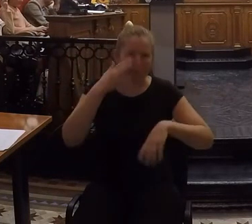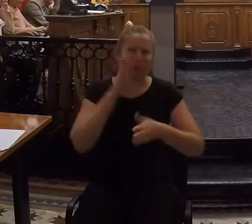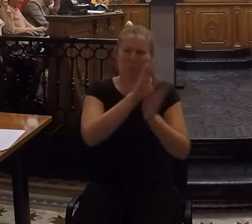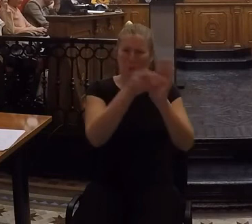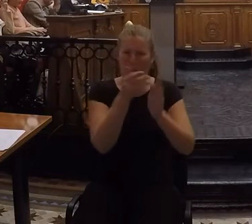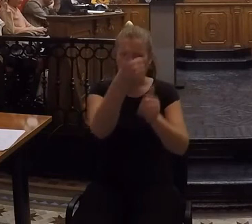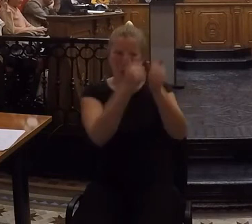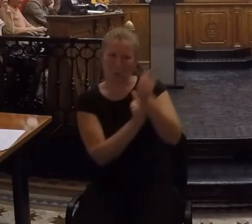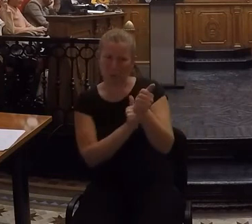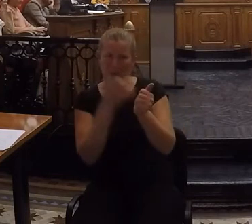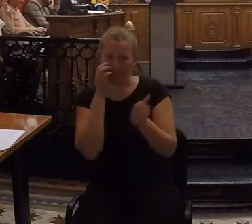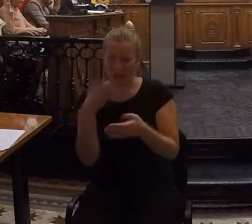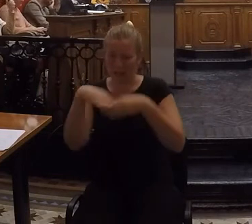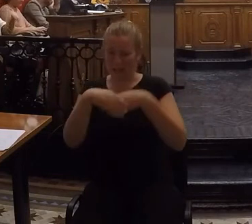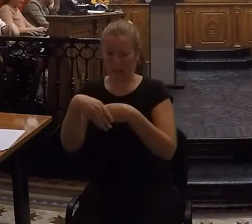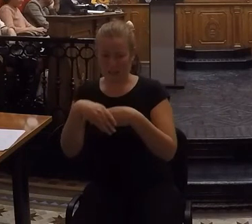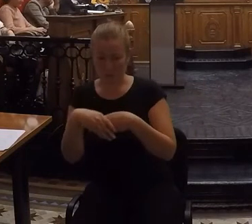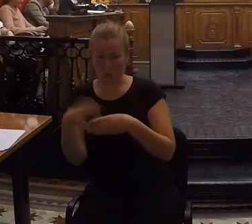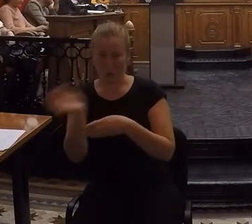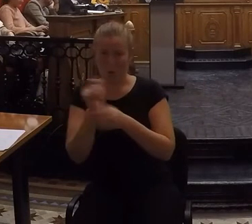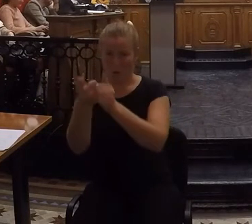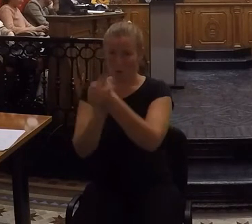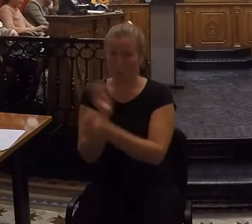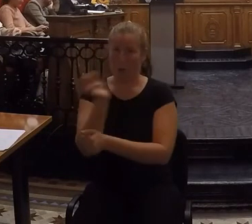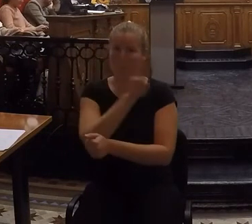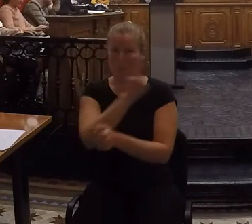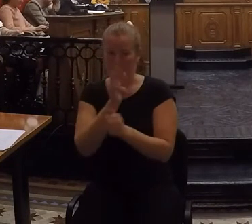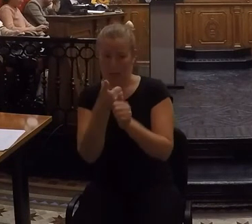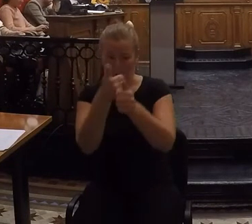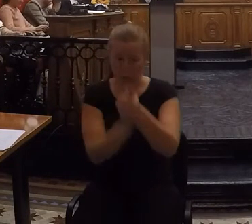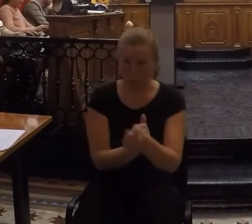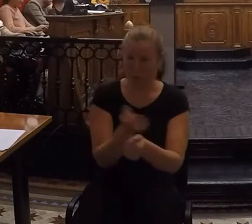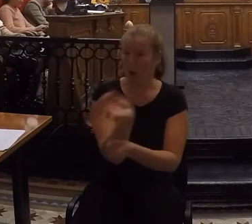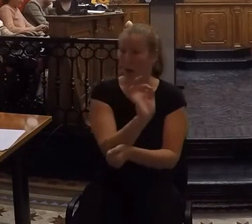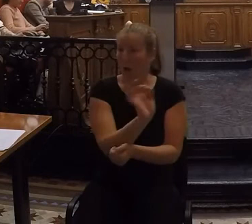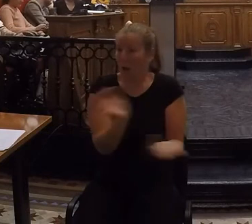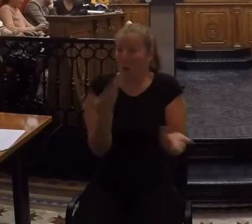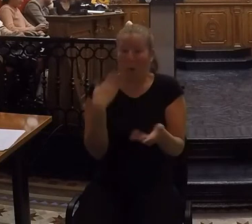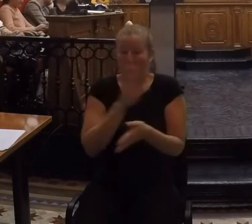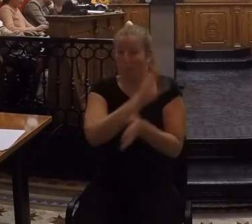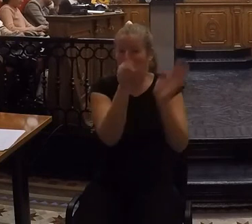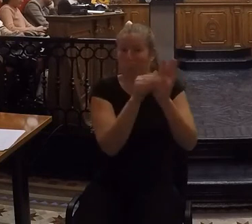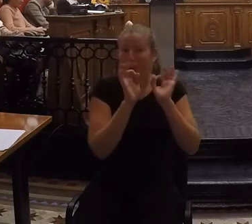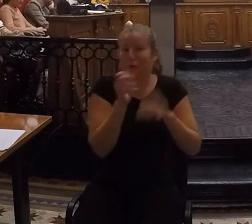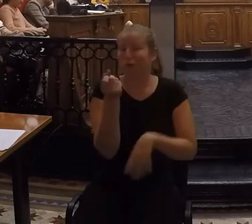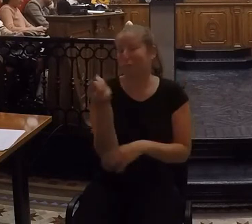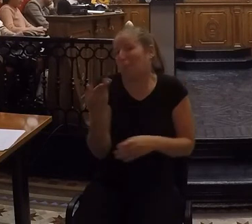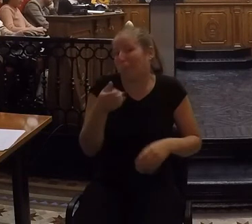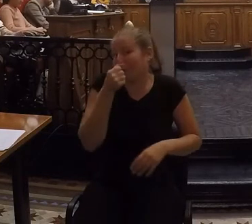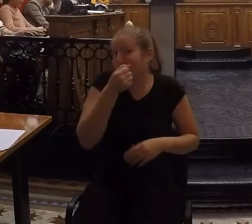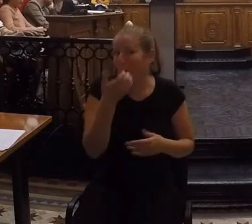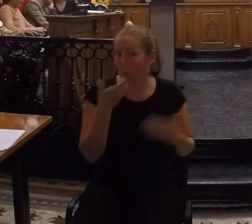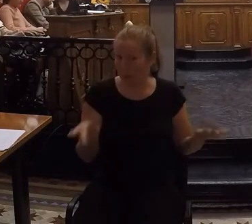de Ciudadanos por Elche, copiar propuestas del Partido Popular, copiar propuestas incluso del Partido Socialista y poner las nuevas medidas